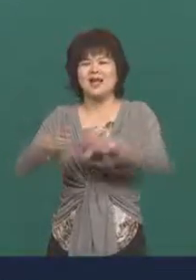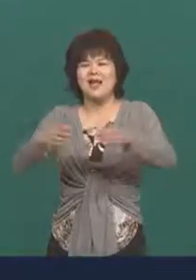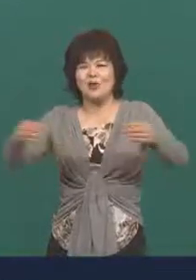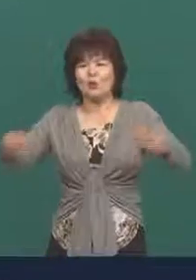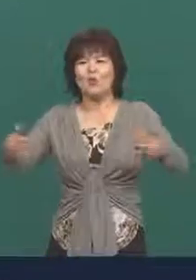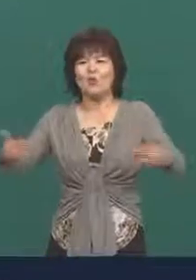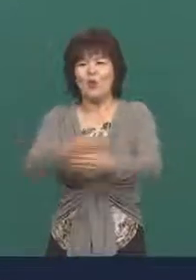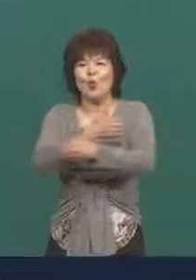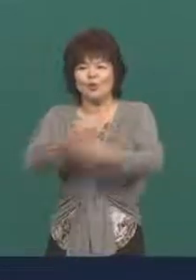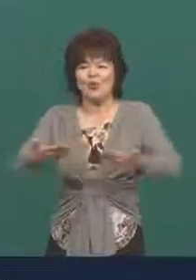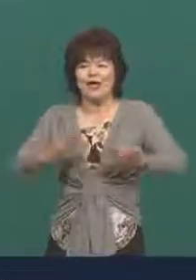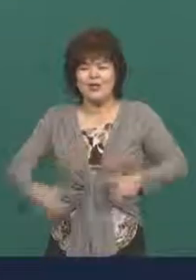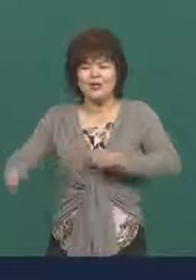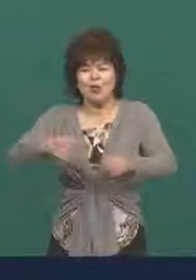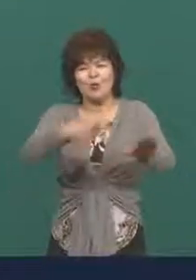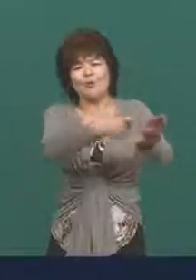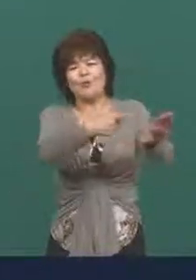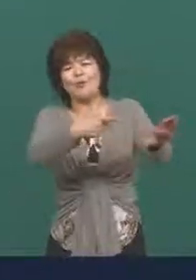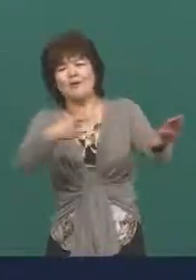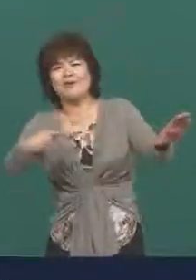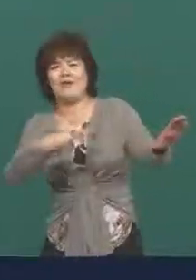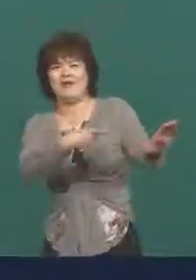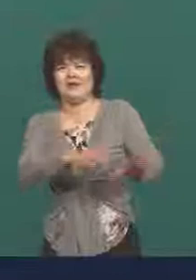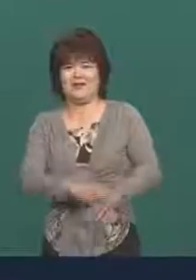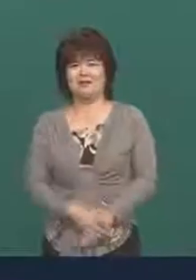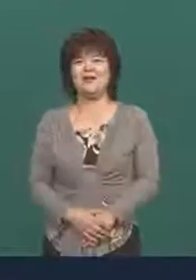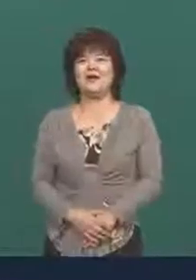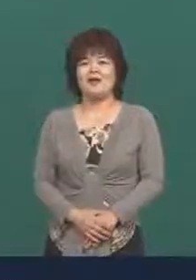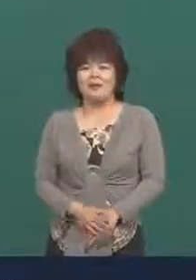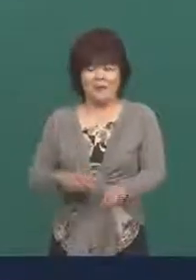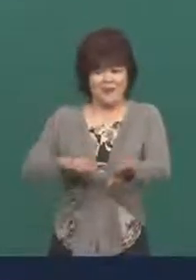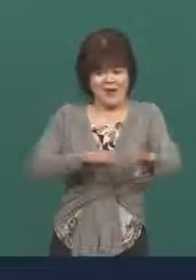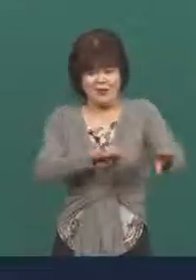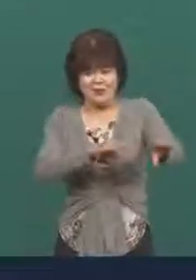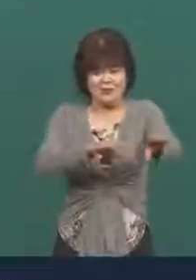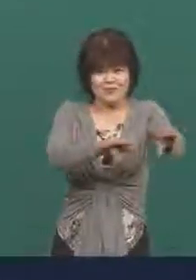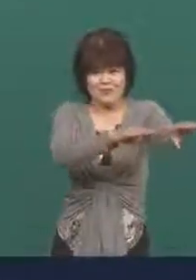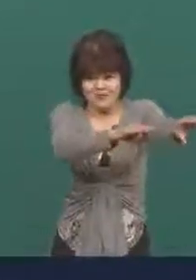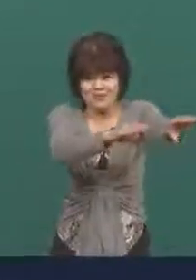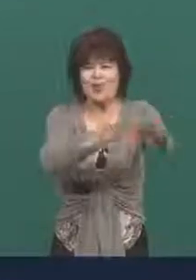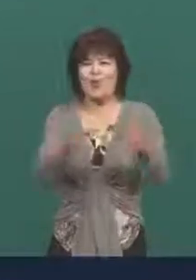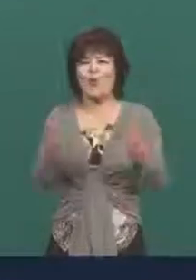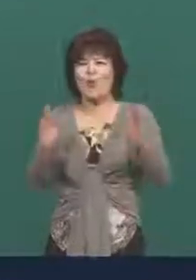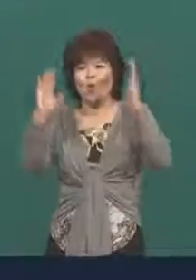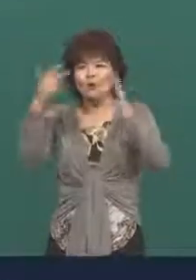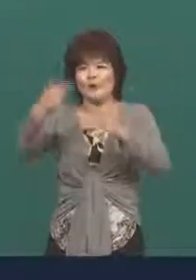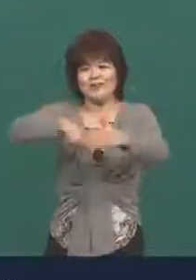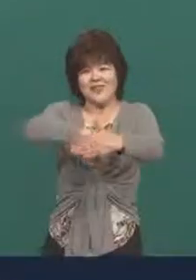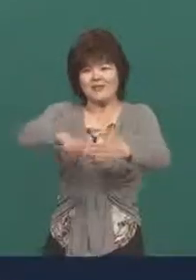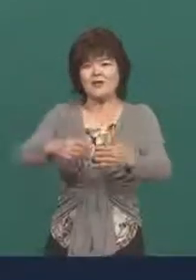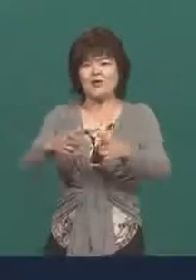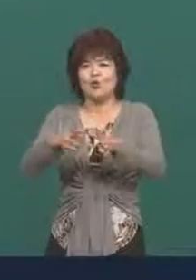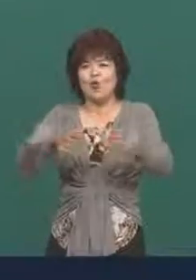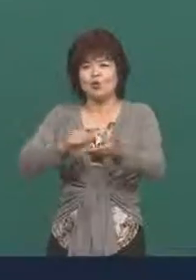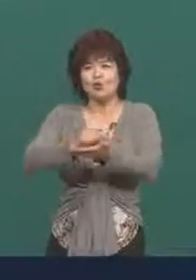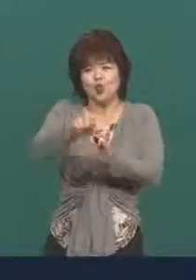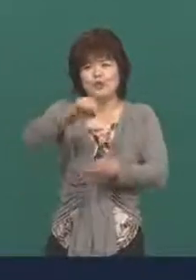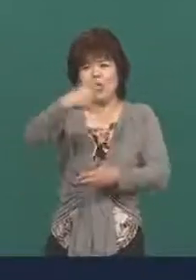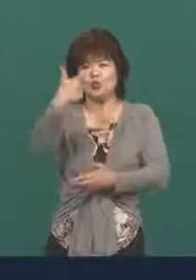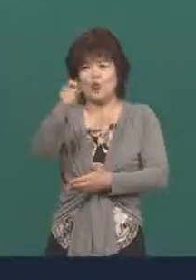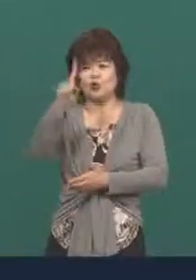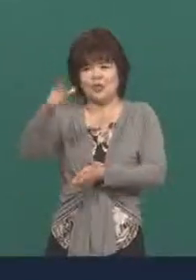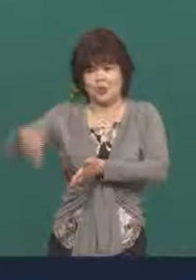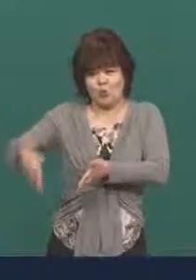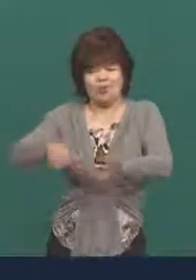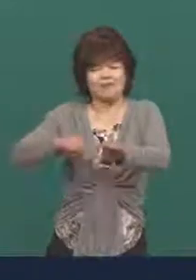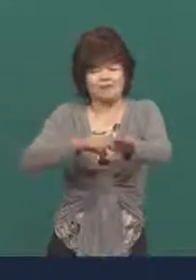、5台合わせると秋の全国交通安全運動となります。パレードの車列は大津